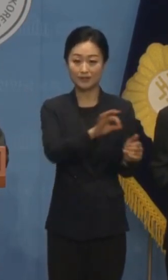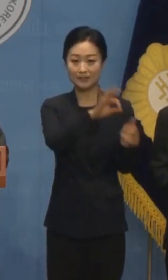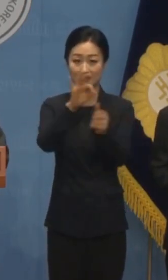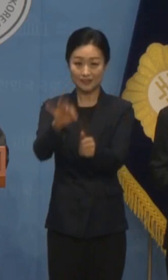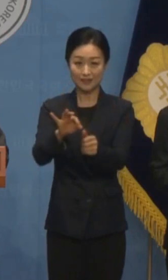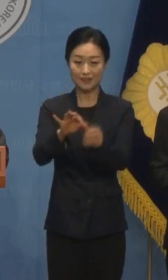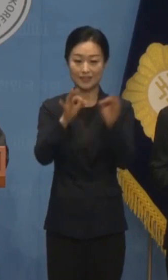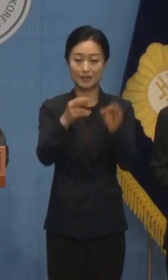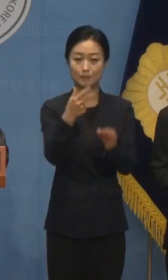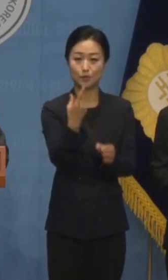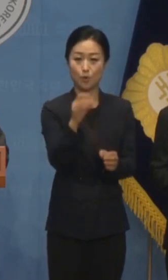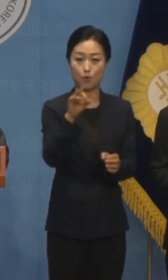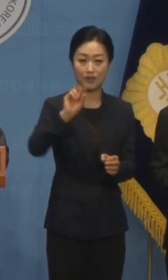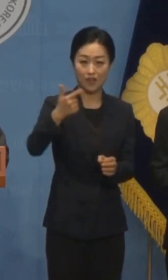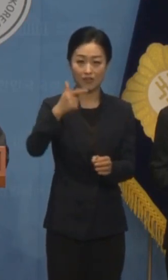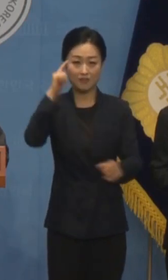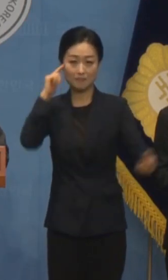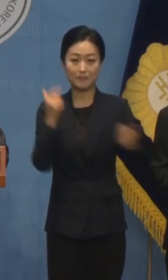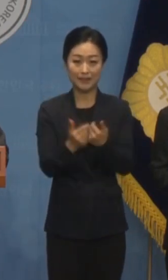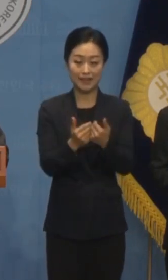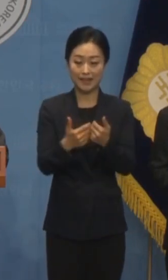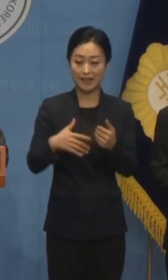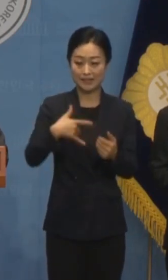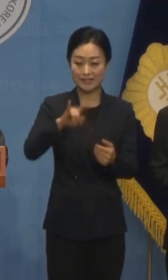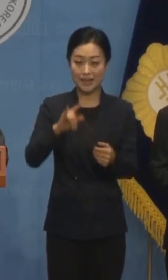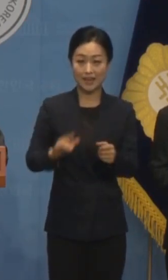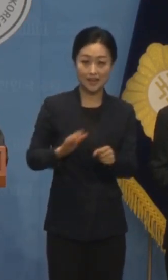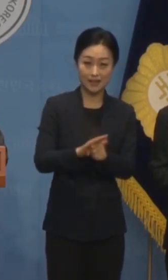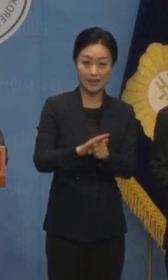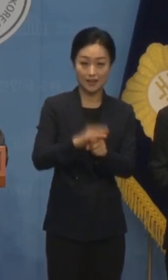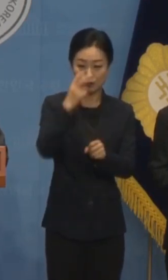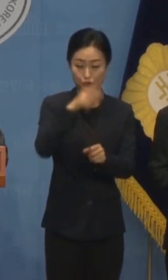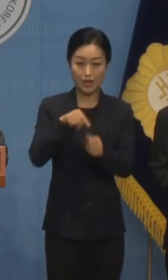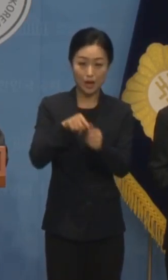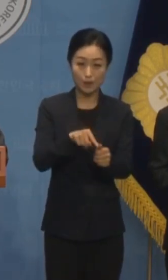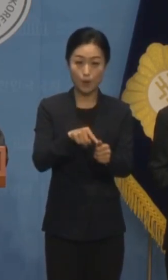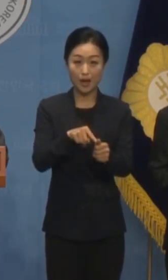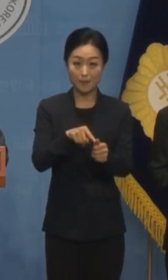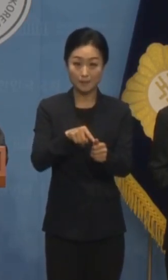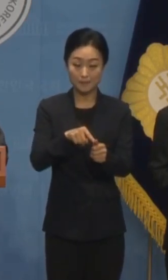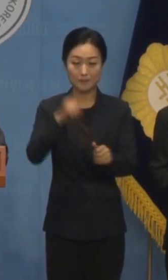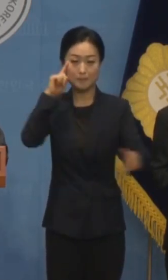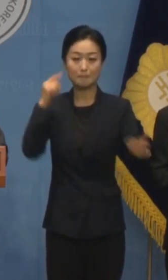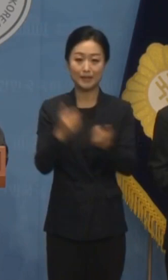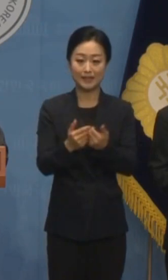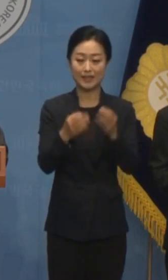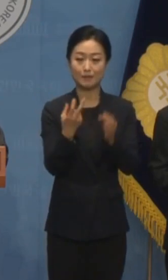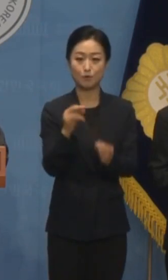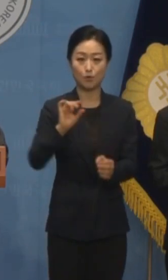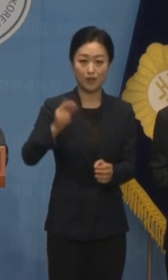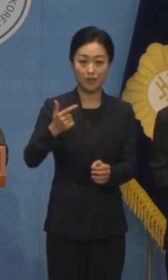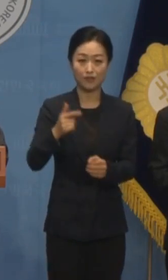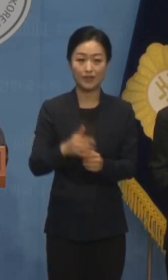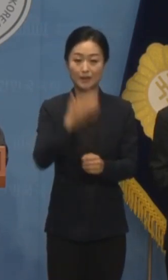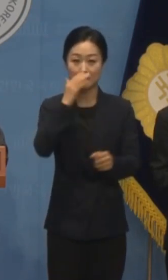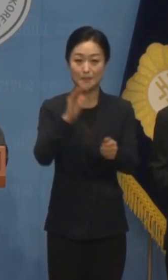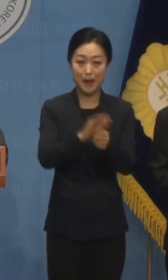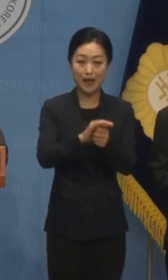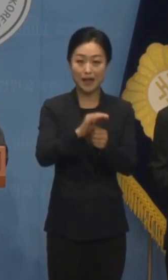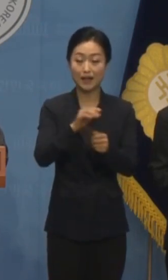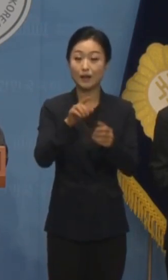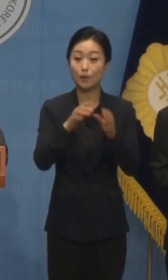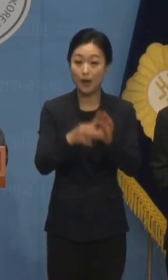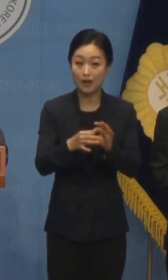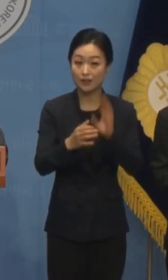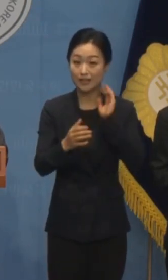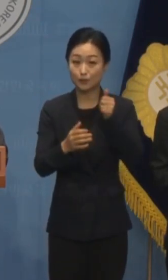김용년 반대한다. 체병 수사위압 김용년 반대한다. 입틀막 대통령실